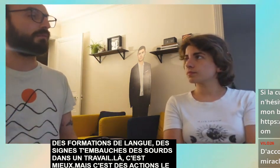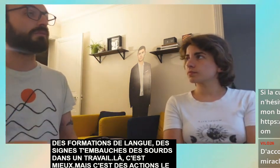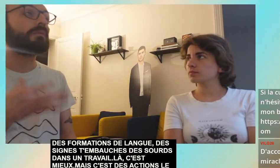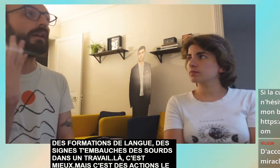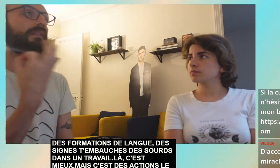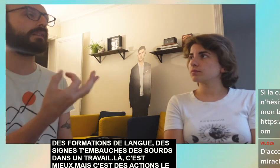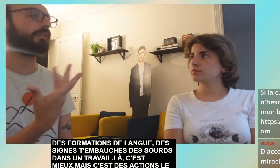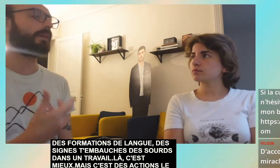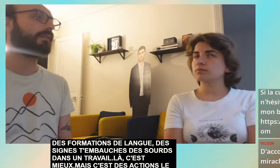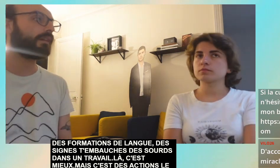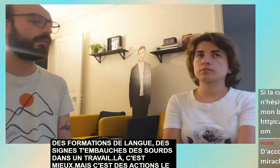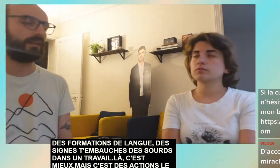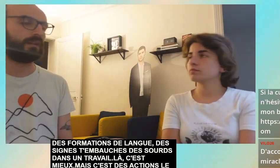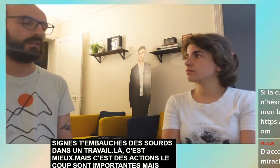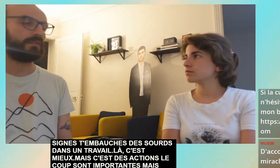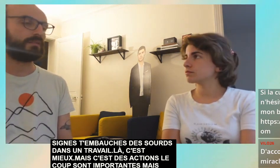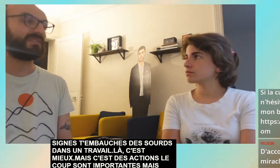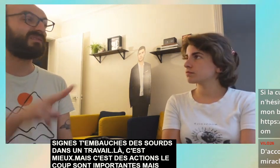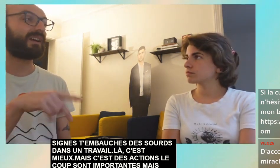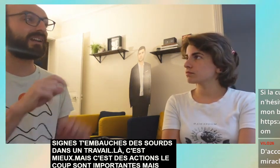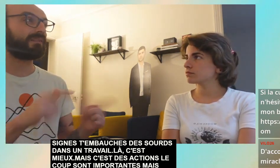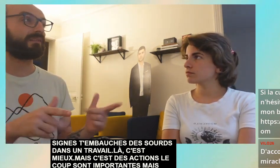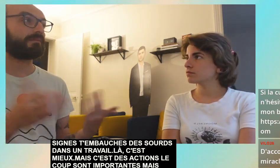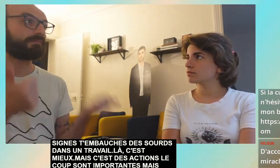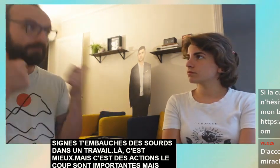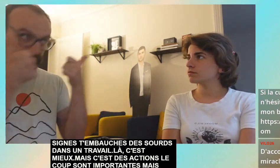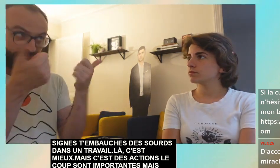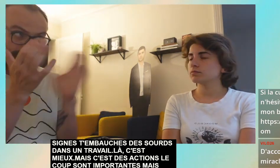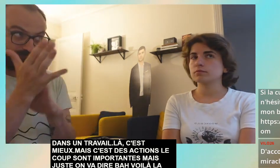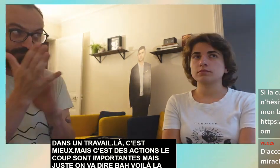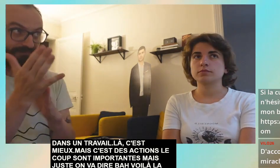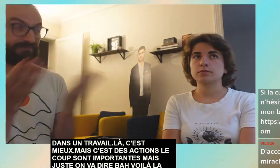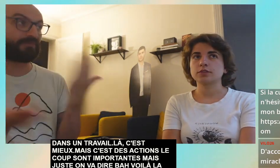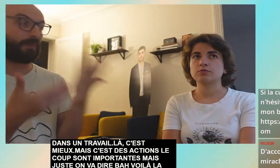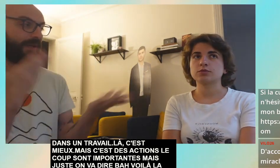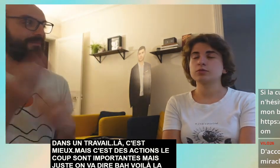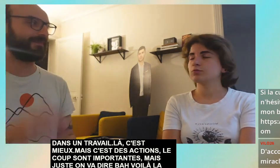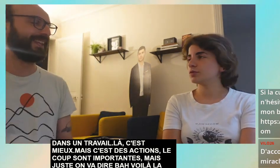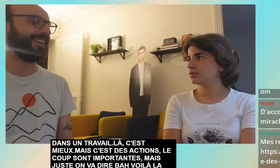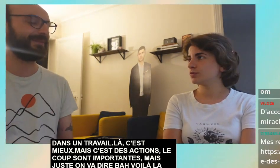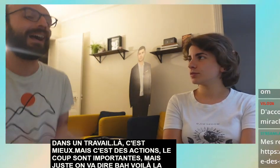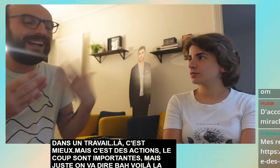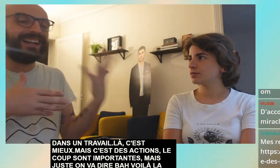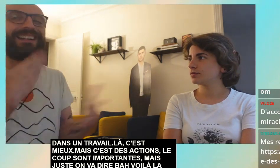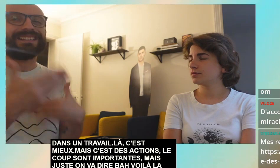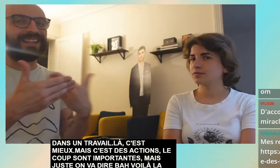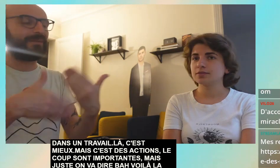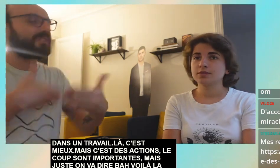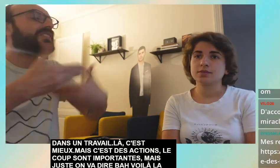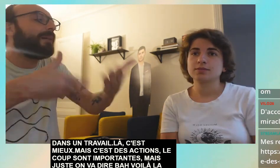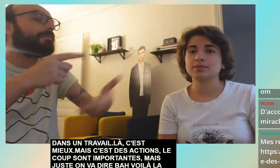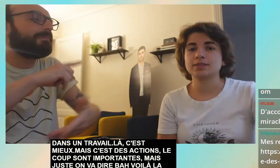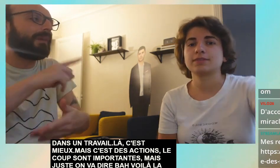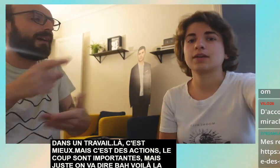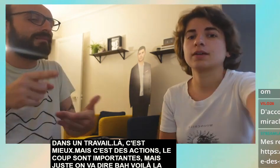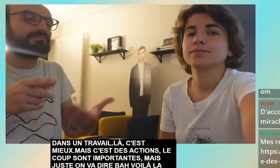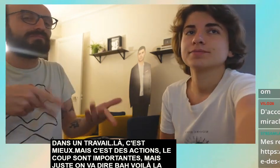juste, ouais, dire, bah voilà, une vraie langue. Super. Ça avancera C'est pas. vrai.